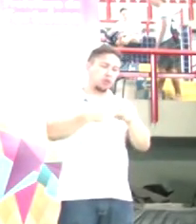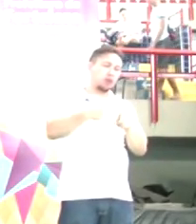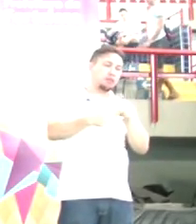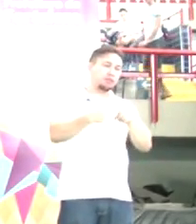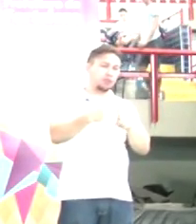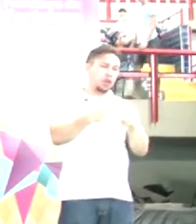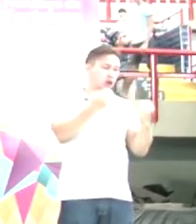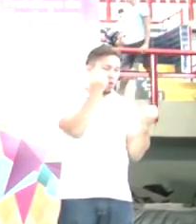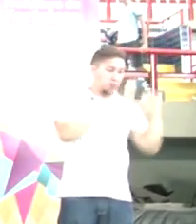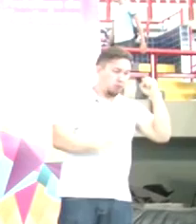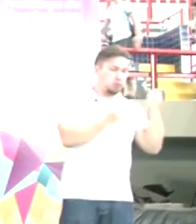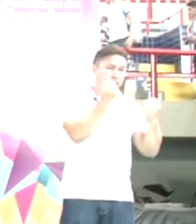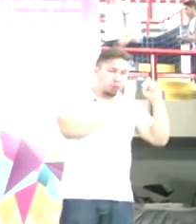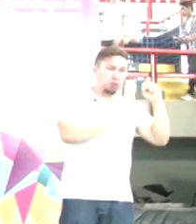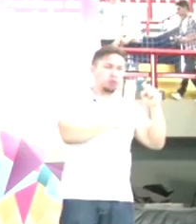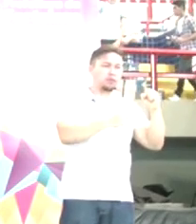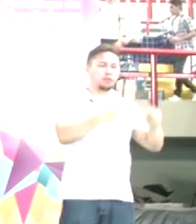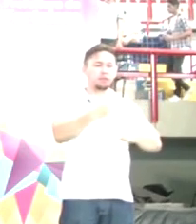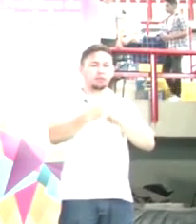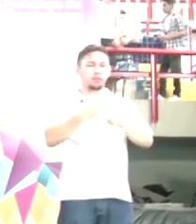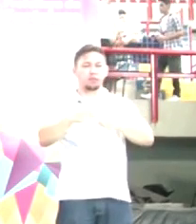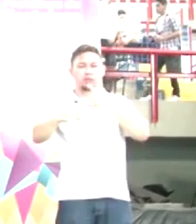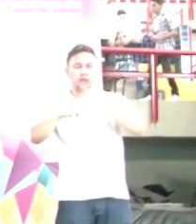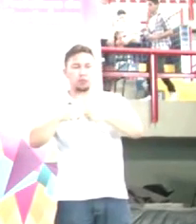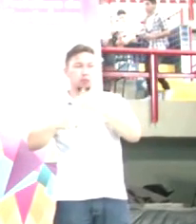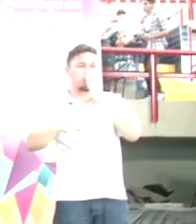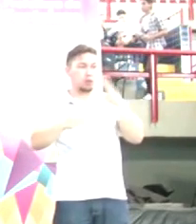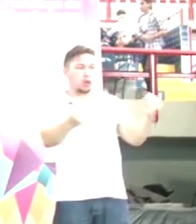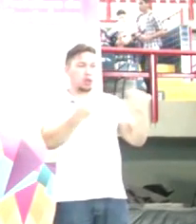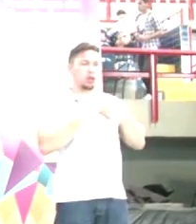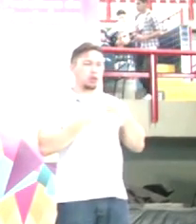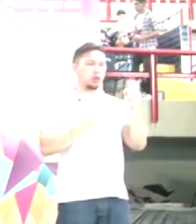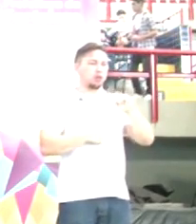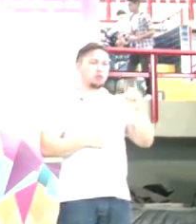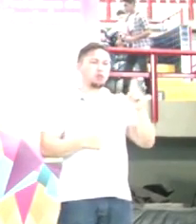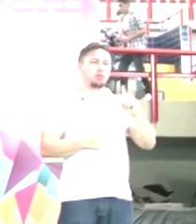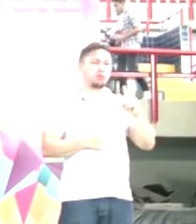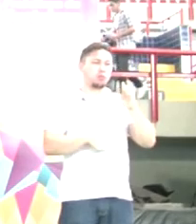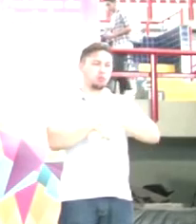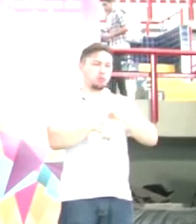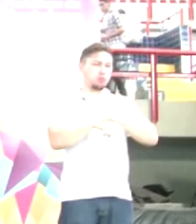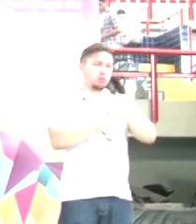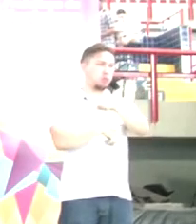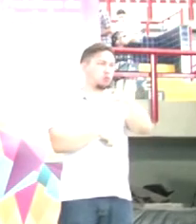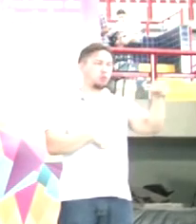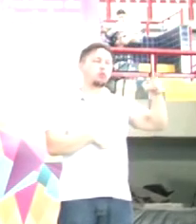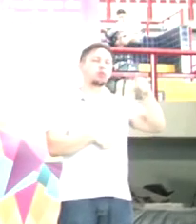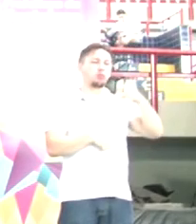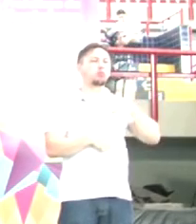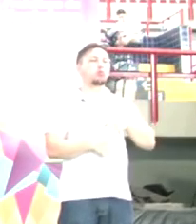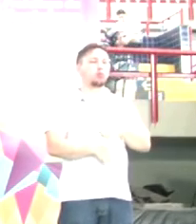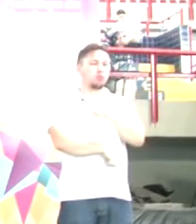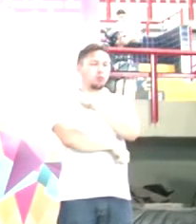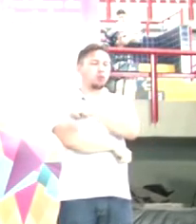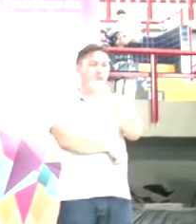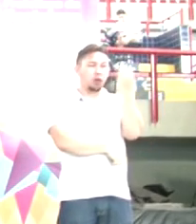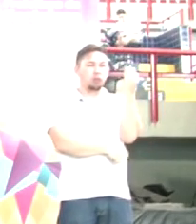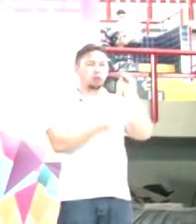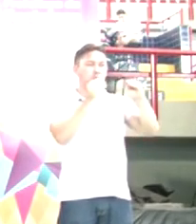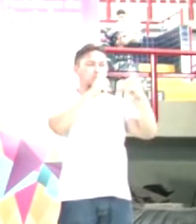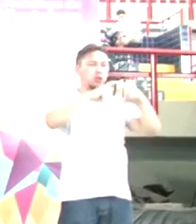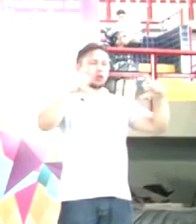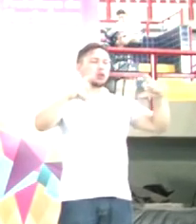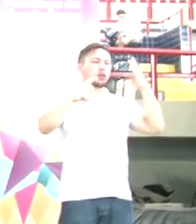Essas 2 reações o Enem não te fornece, tá? O aluno tem que saber montar as